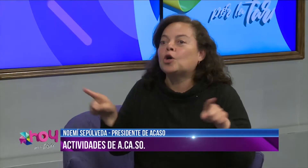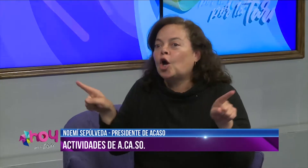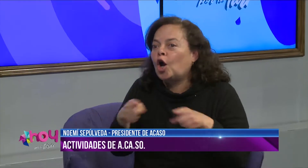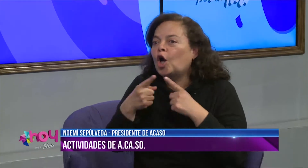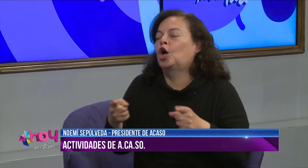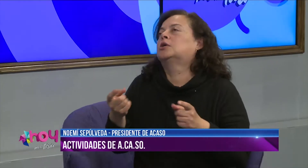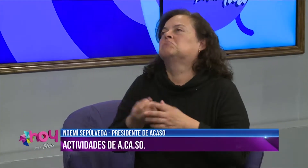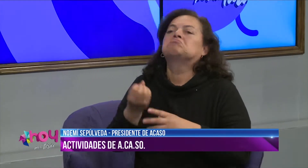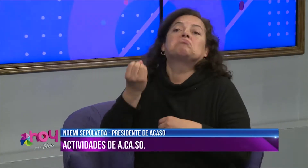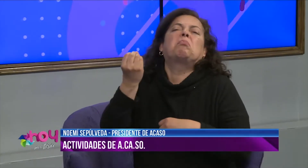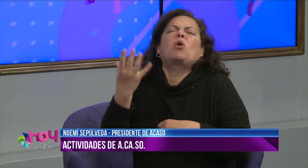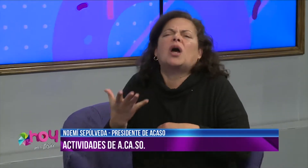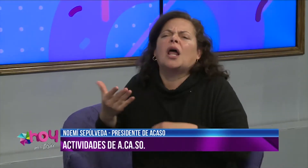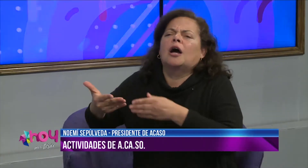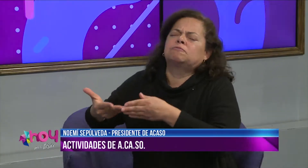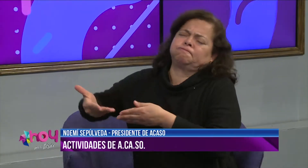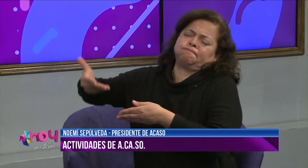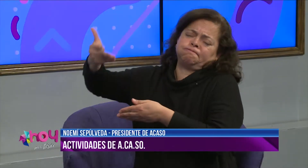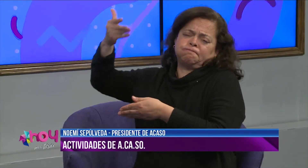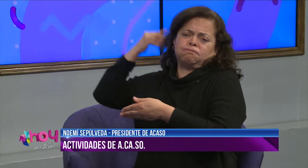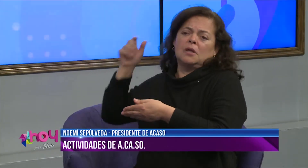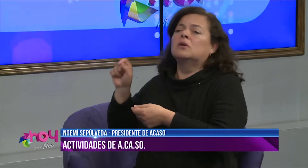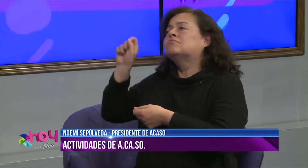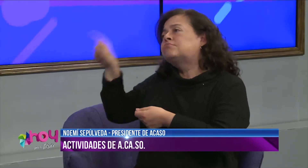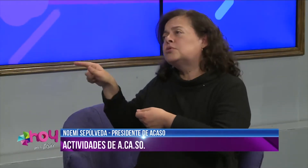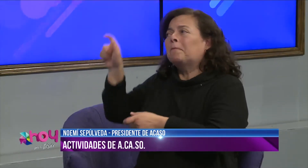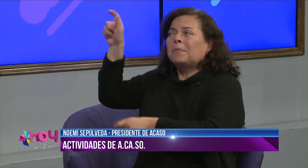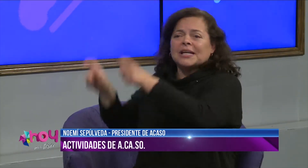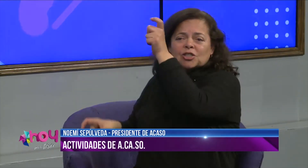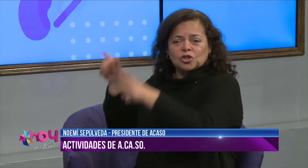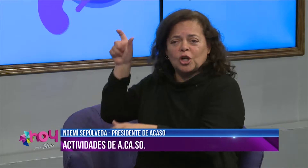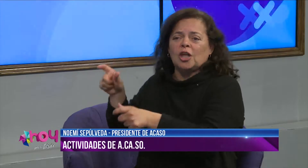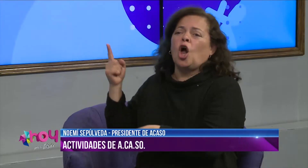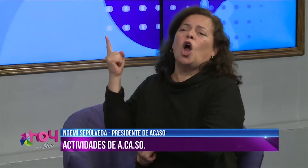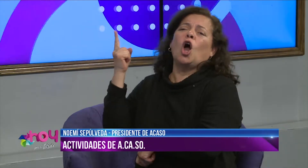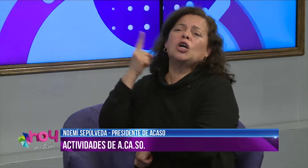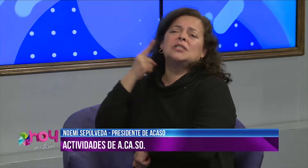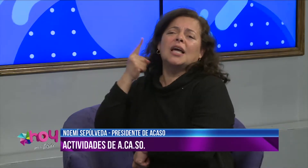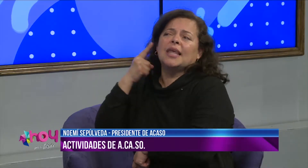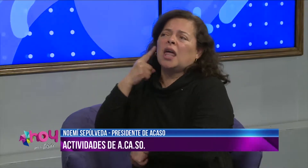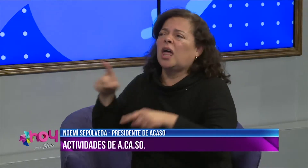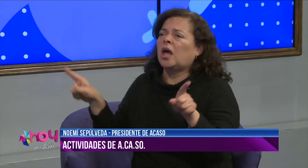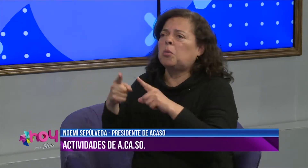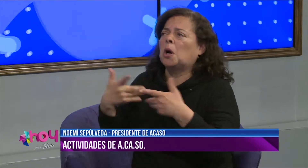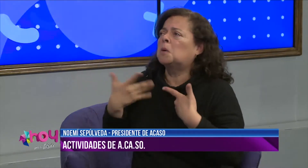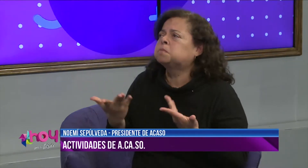importante y que genere interés el tema del coro. Por ejemplo, con el tema del himno nacional, el que teníamos antes era un himno